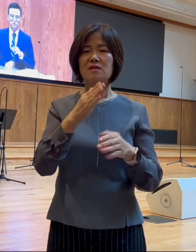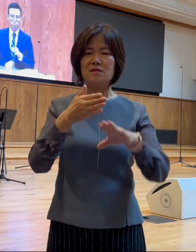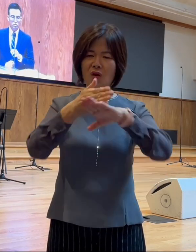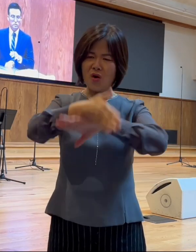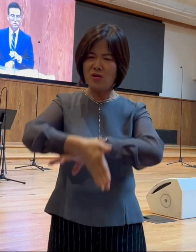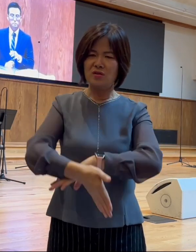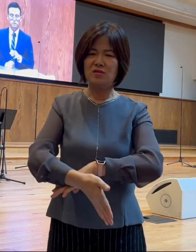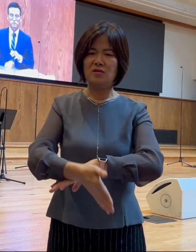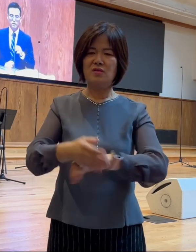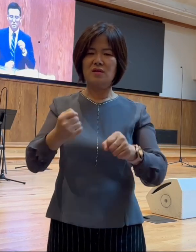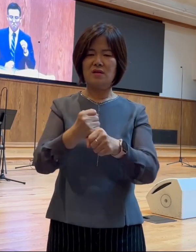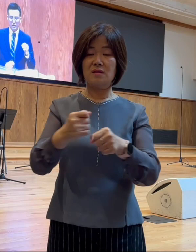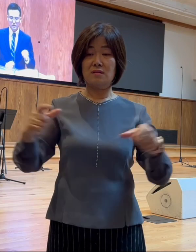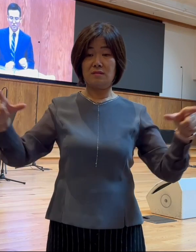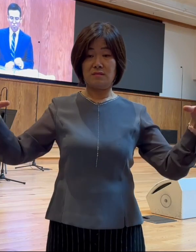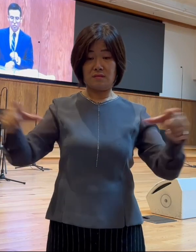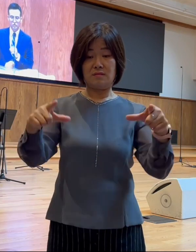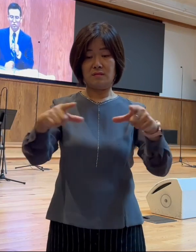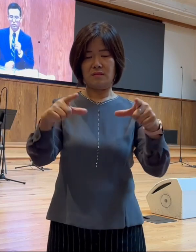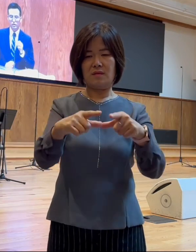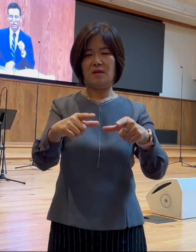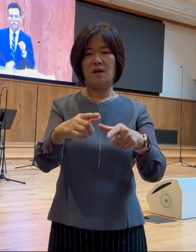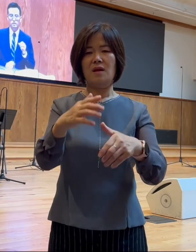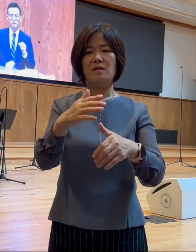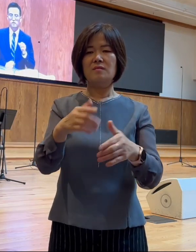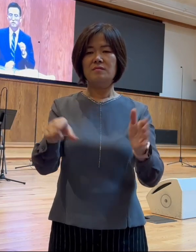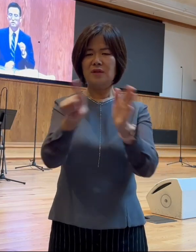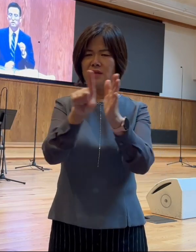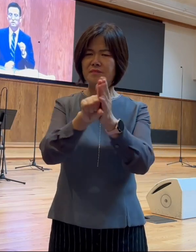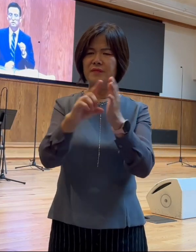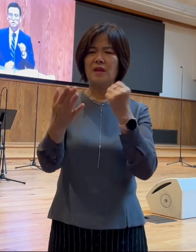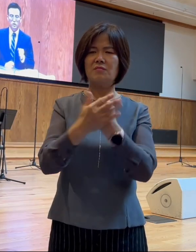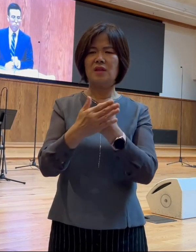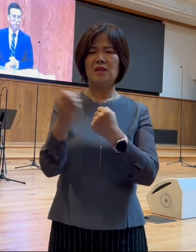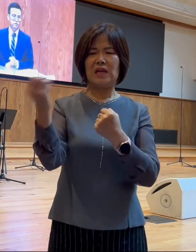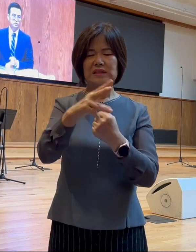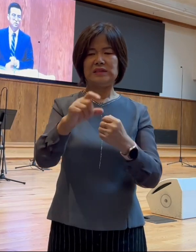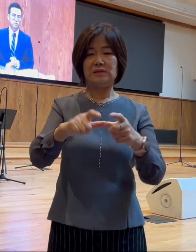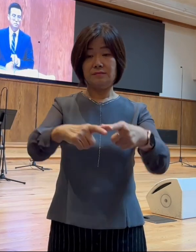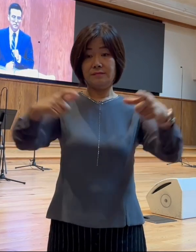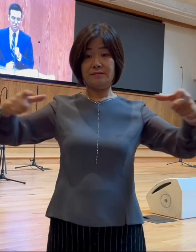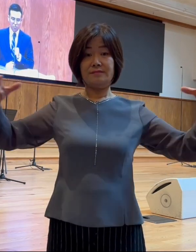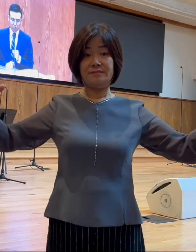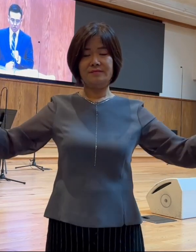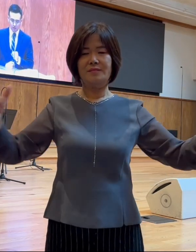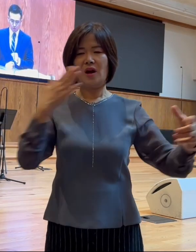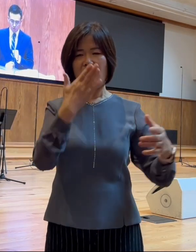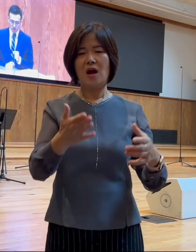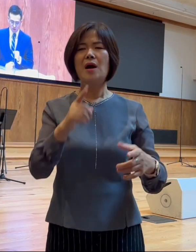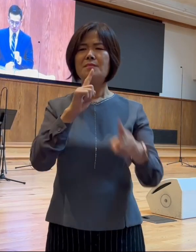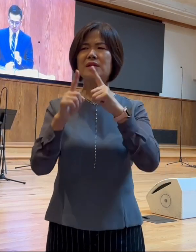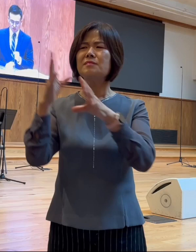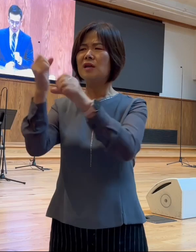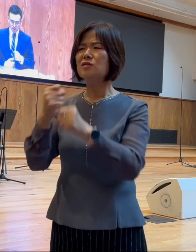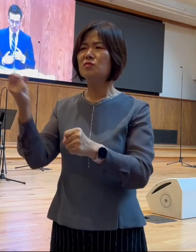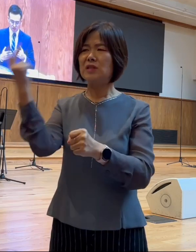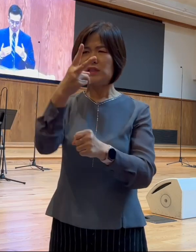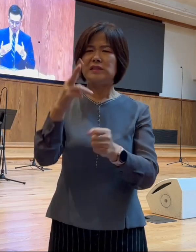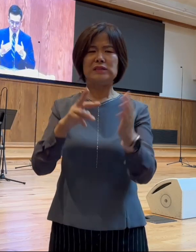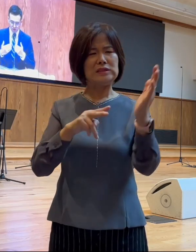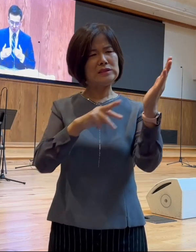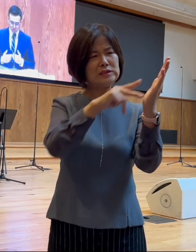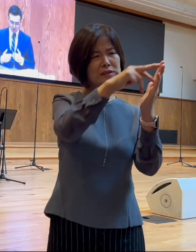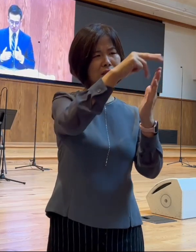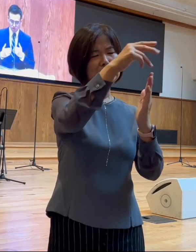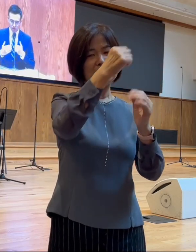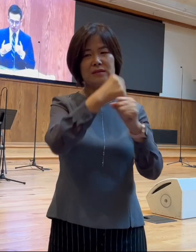이 트러스트의 파트, 하나님의 말씀으로 인해서 내가 새롭게 되는 것, 그 말씀을 붙들고 다시 올라가는, 그 말씀을 내